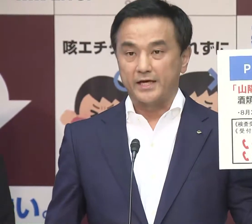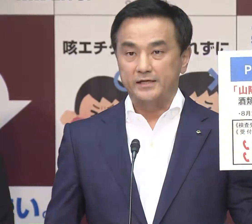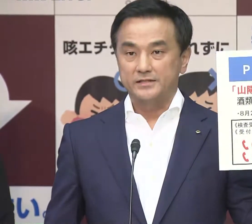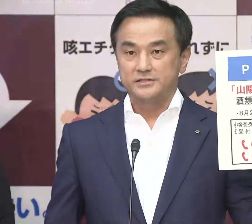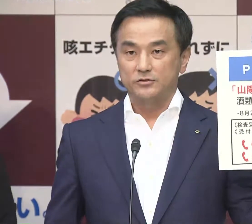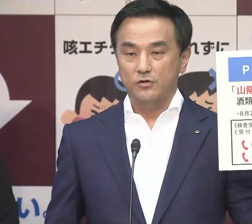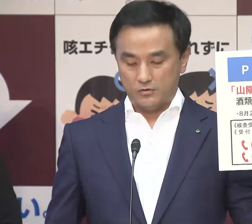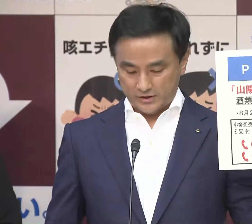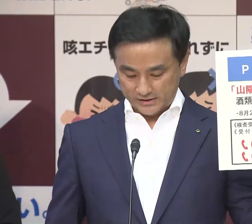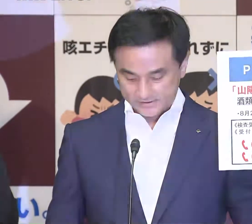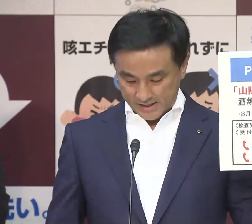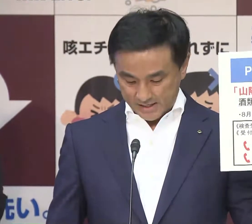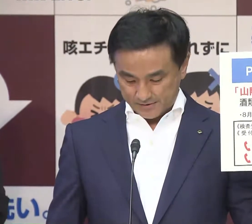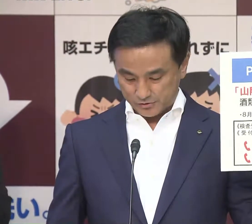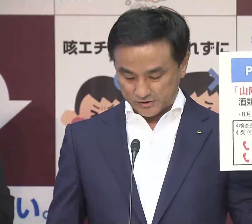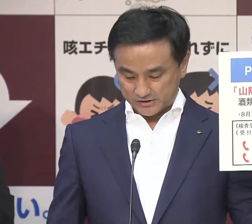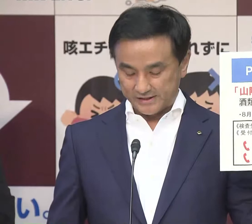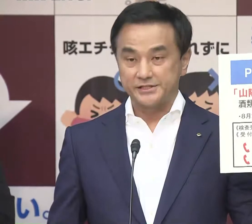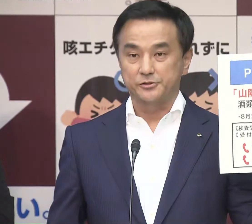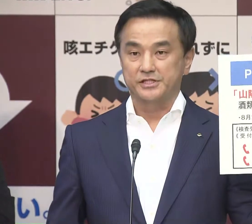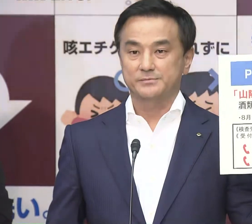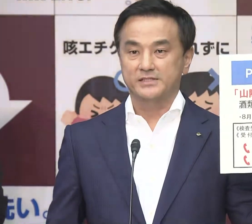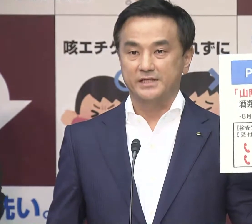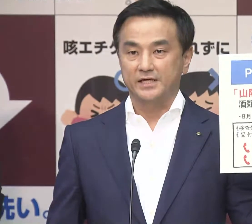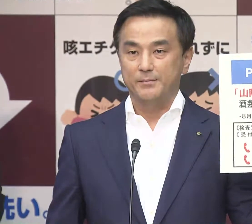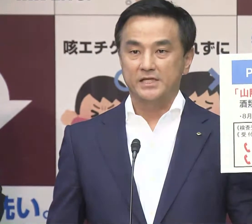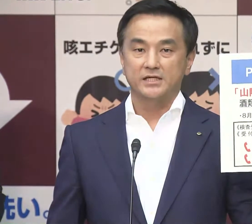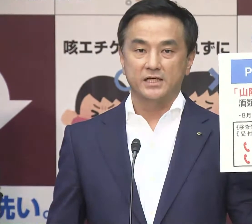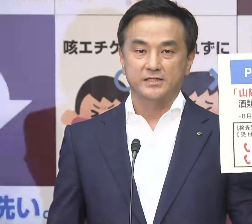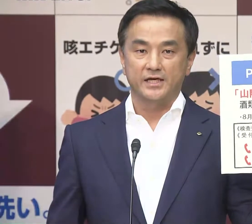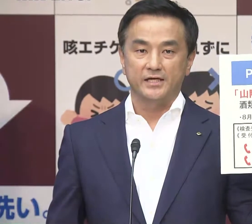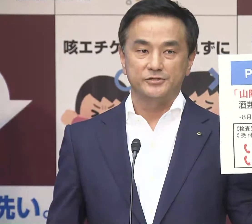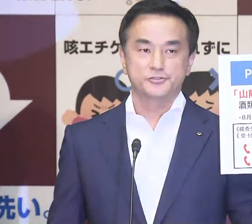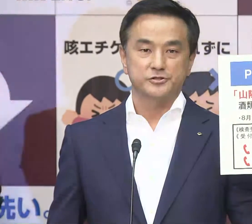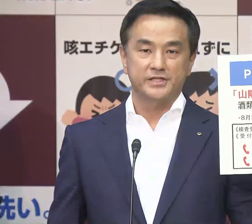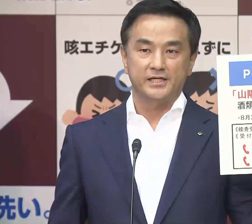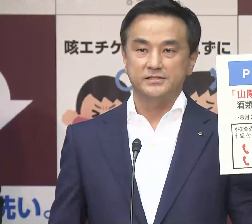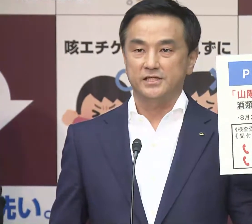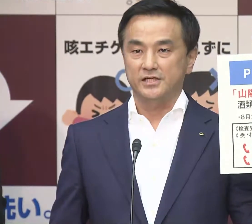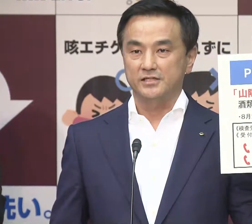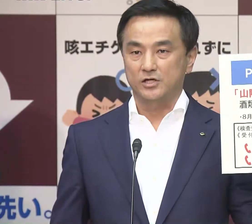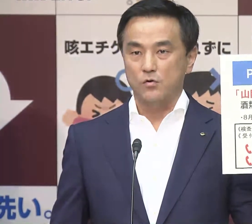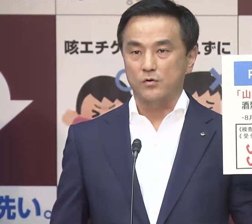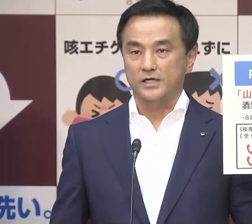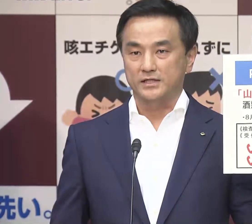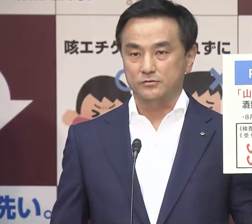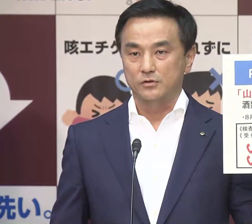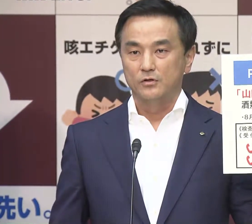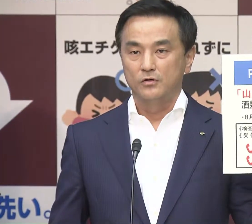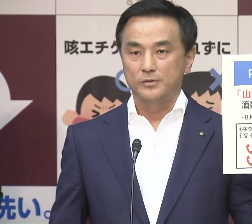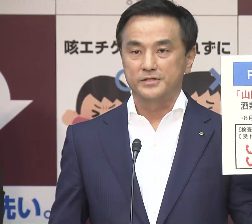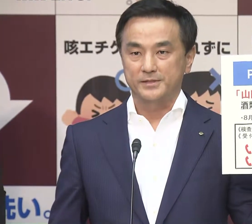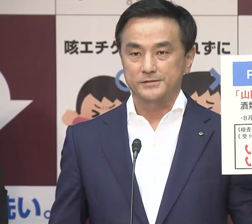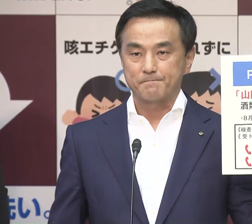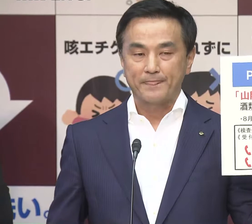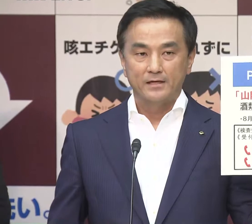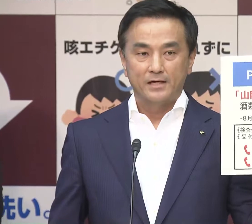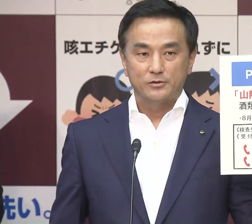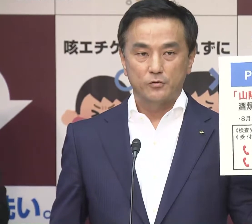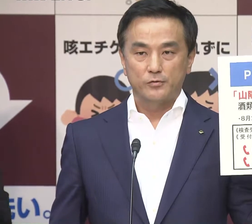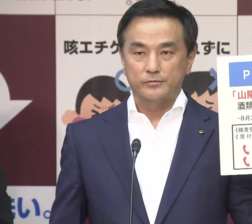の方で臨時の検査場所をですね、設置をいたしまして、短期間で集中して一斉に検査を行いたいと思っ